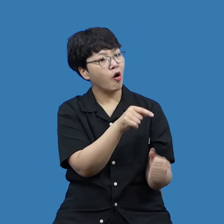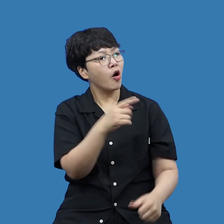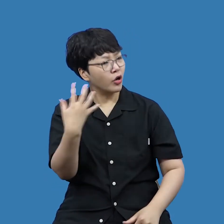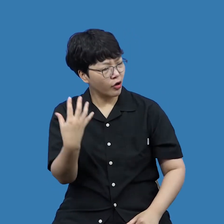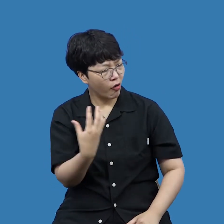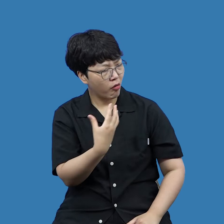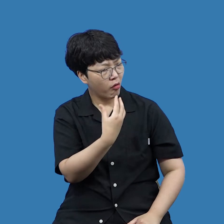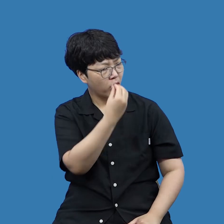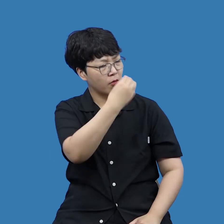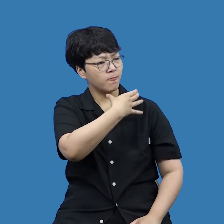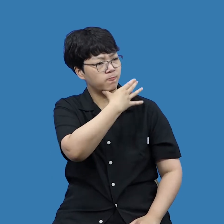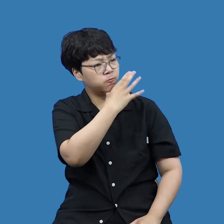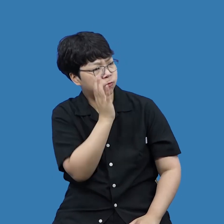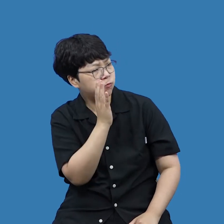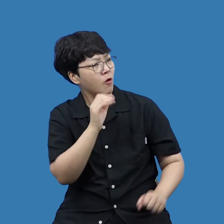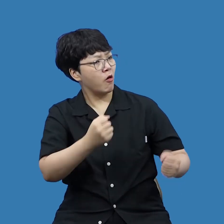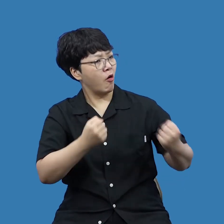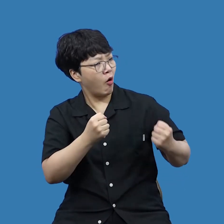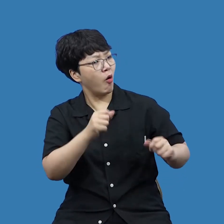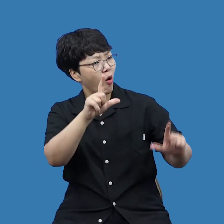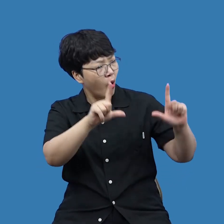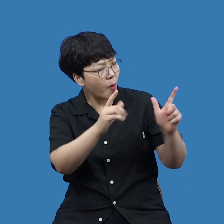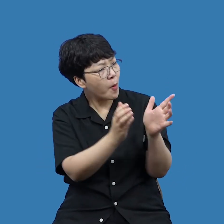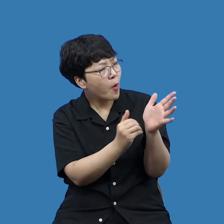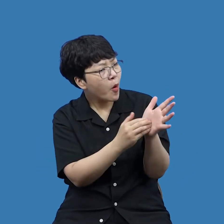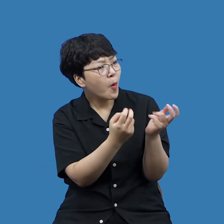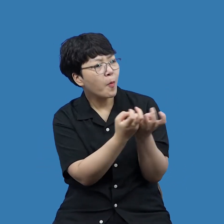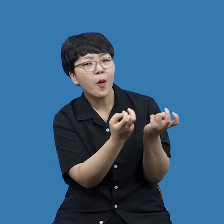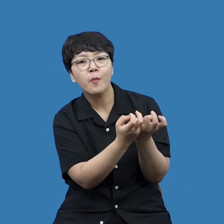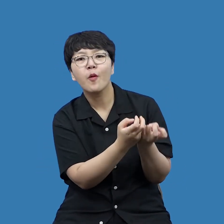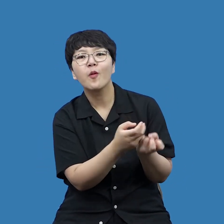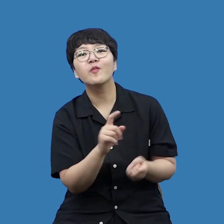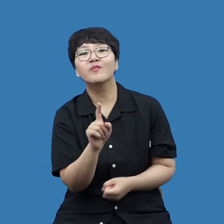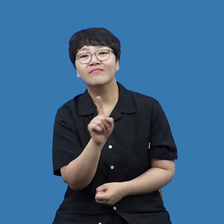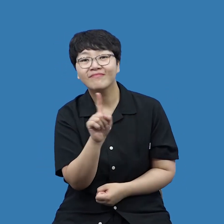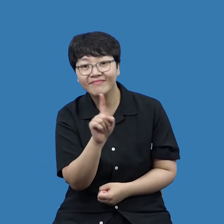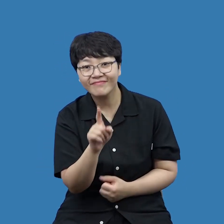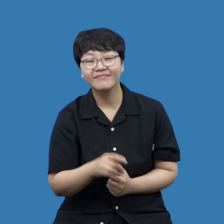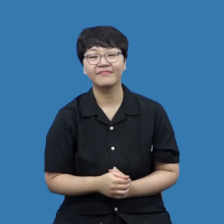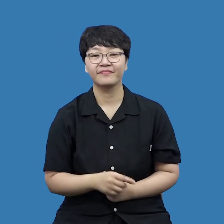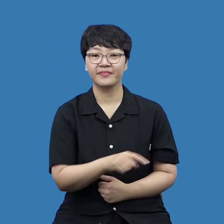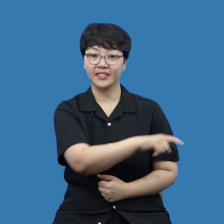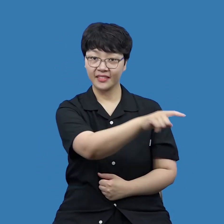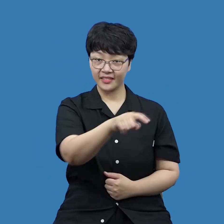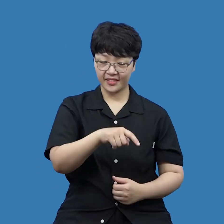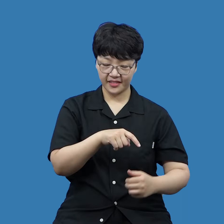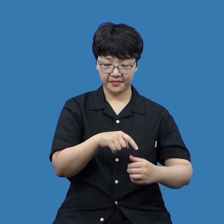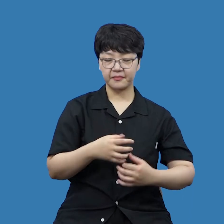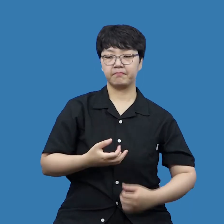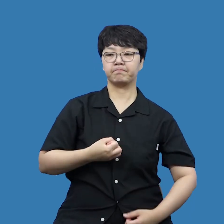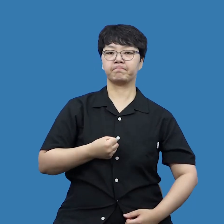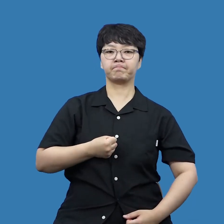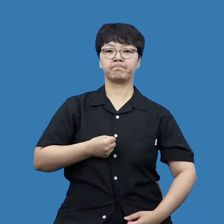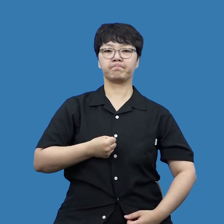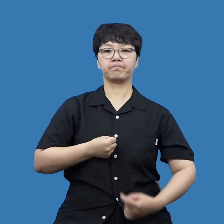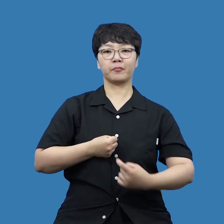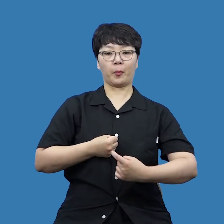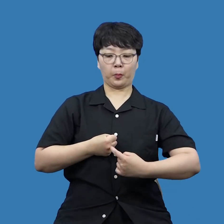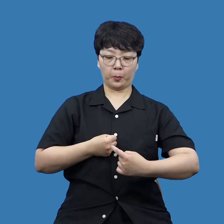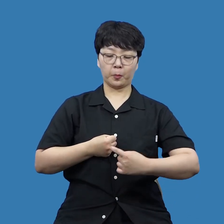경건하고 아름다운 노녀로 만든 그 비밀이 뭘까? 그것은 그들 안에